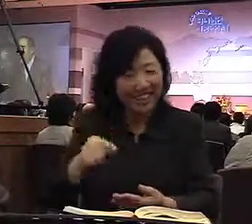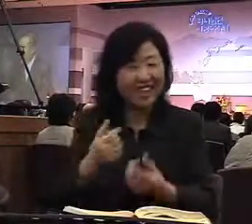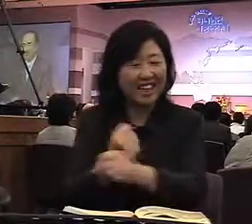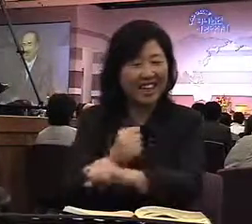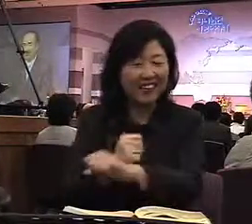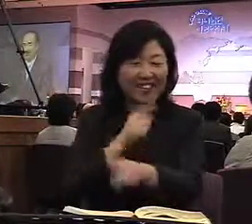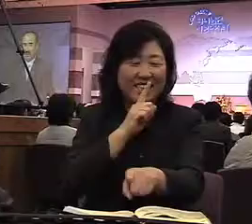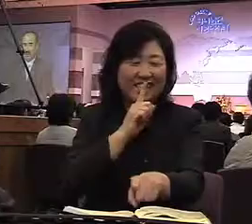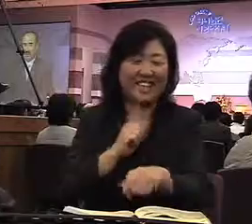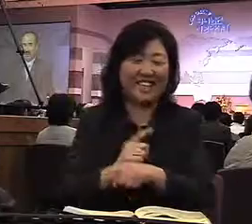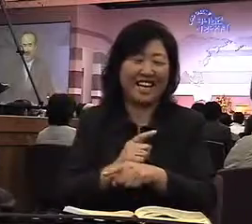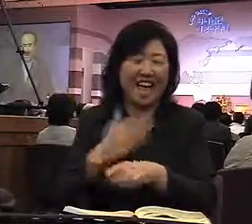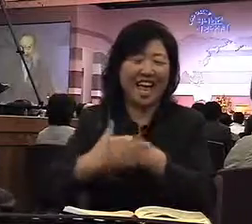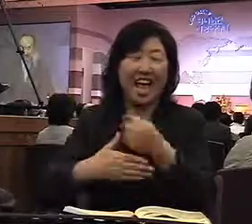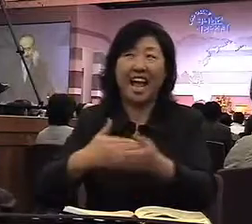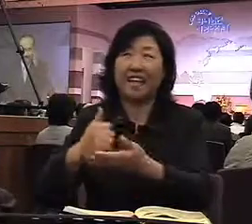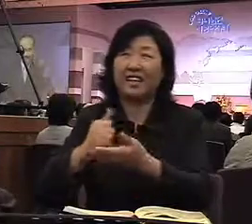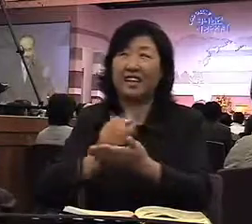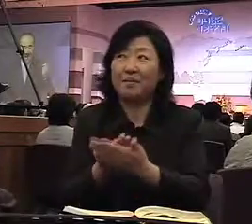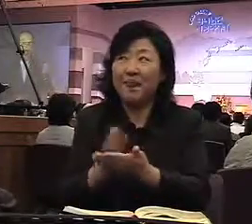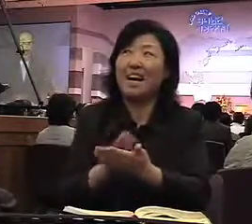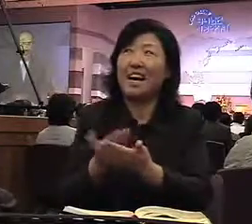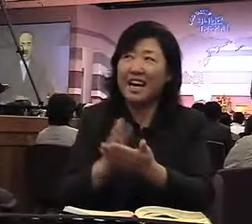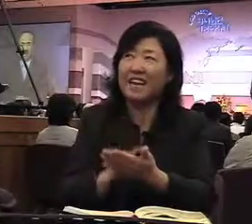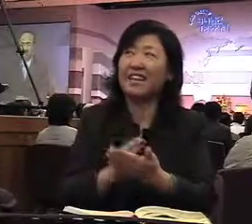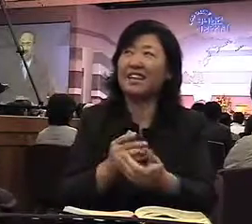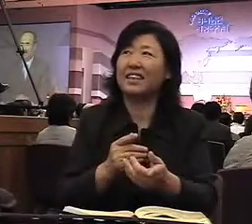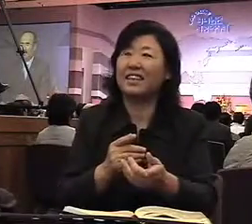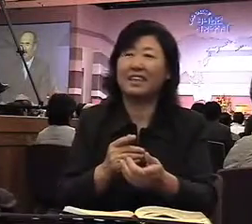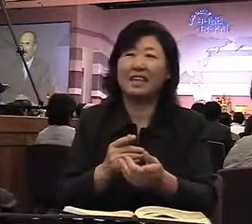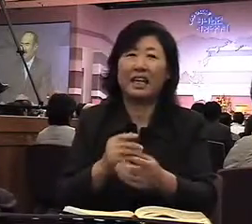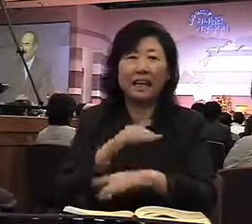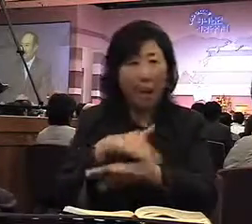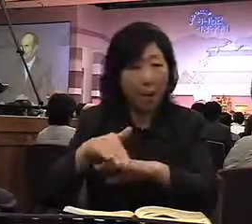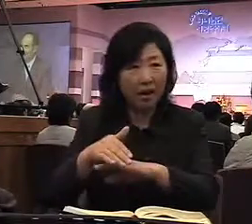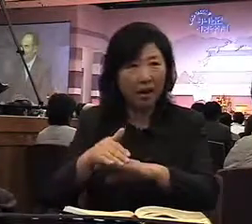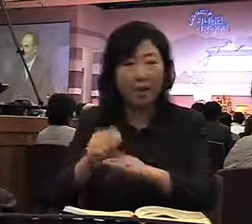변경하시는 하나님, 그의 계획을 변경하시는